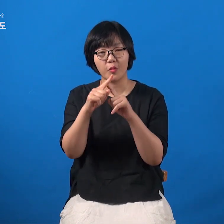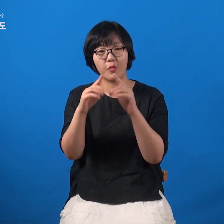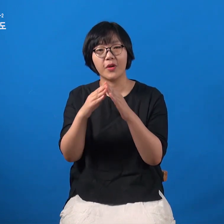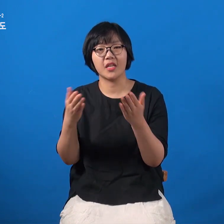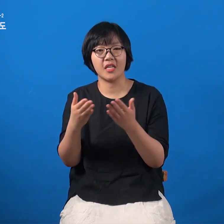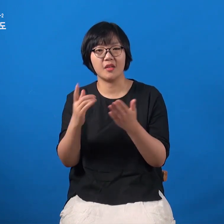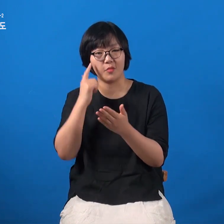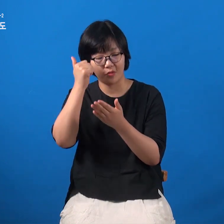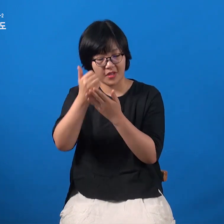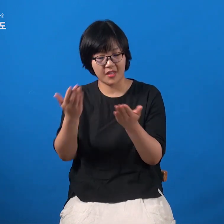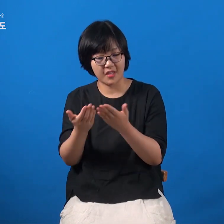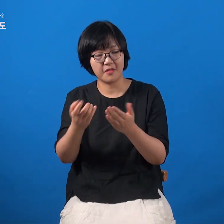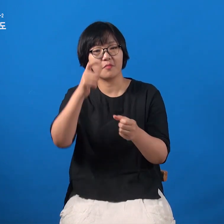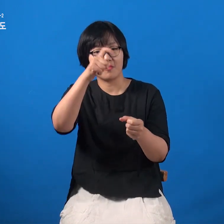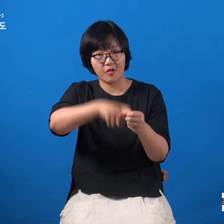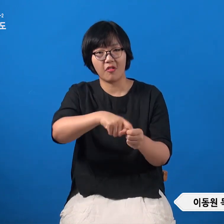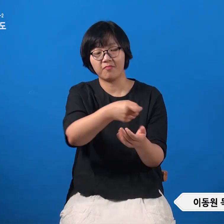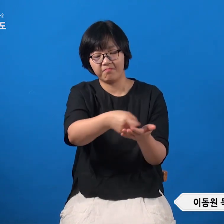서신이라고 일컬어집니다.